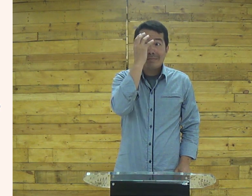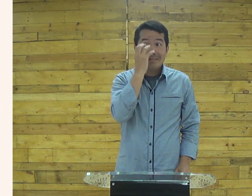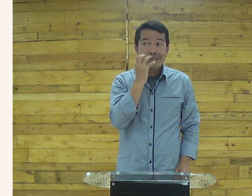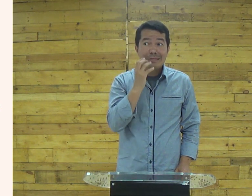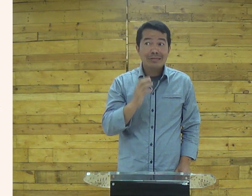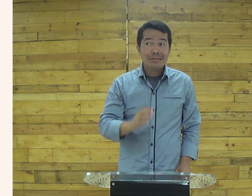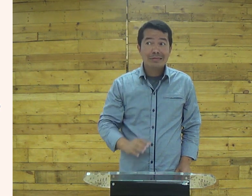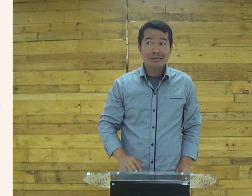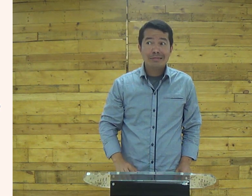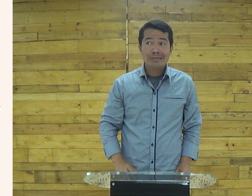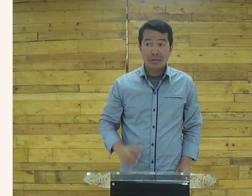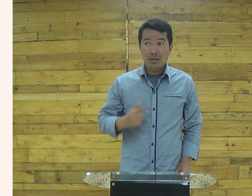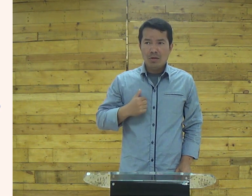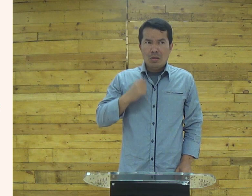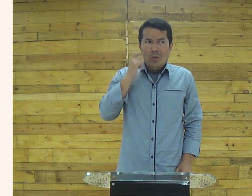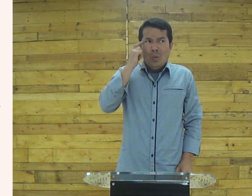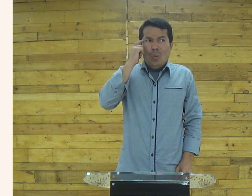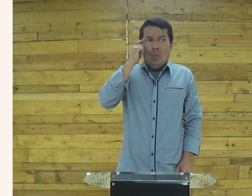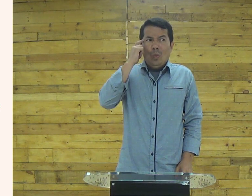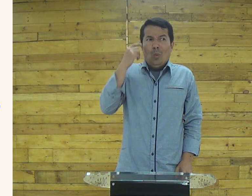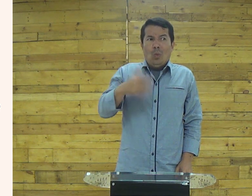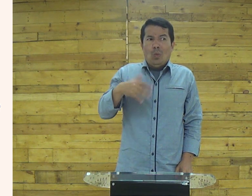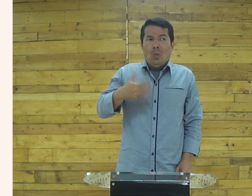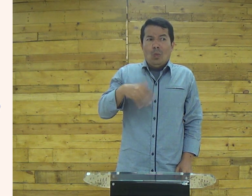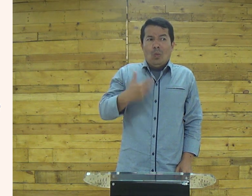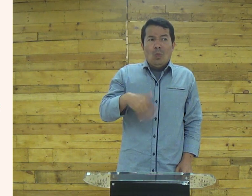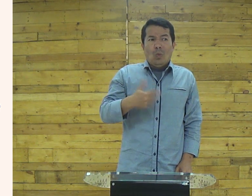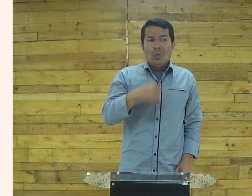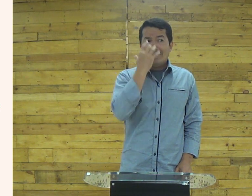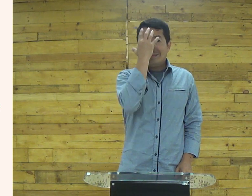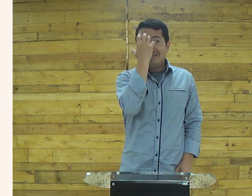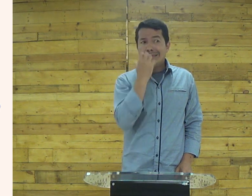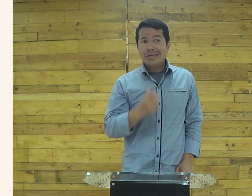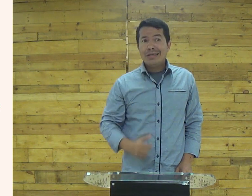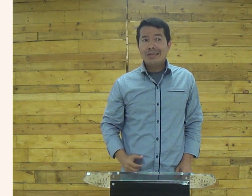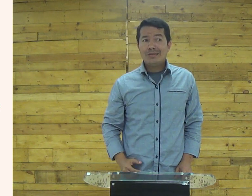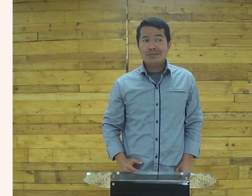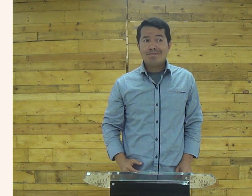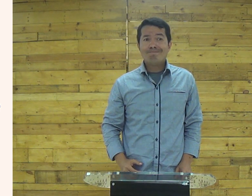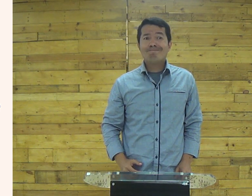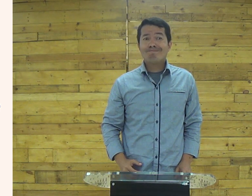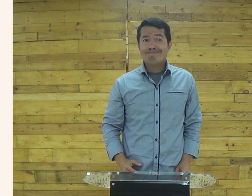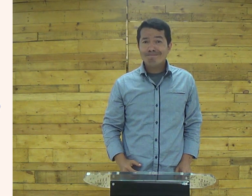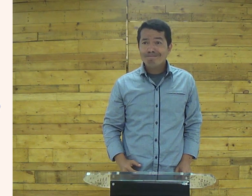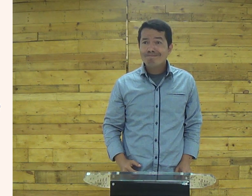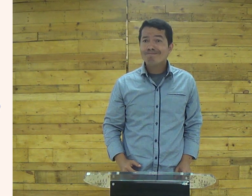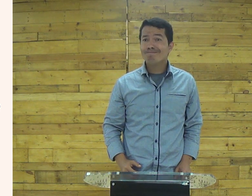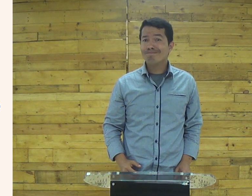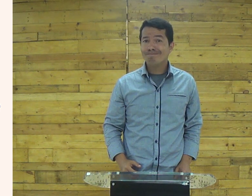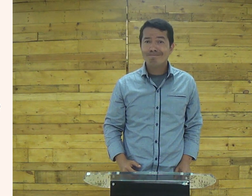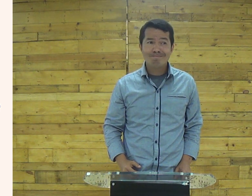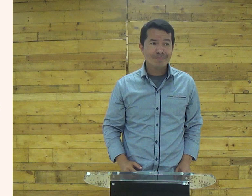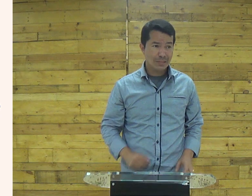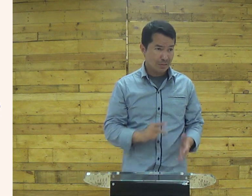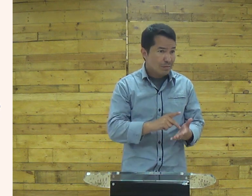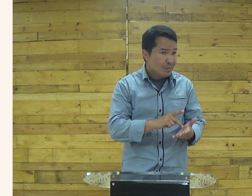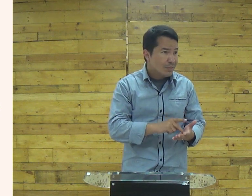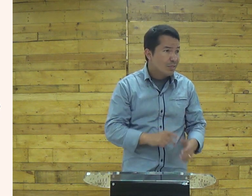Eu fico pensando o quanto isso é sério. O quanto isso é sério. Não